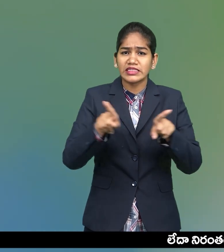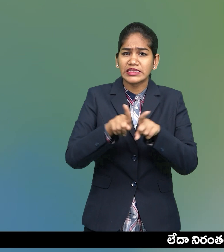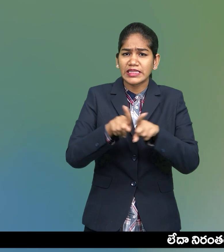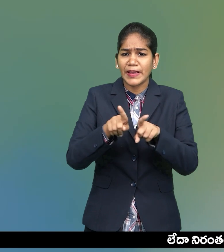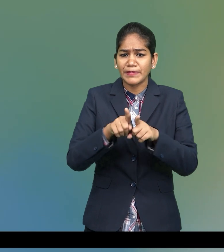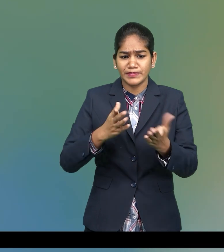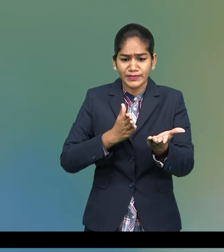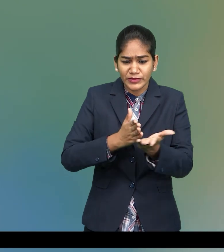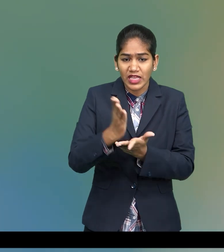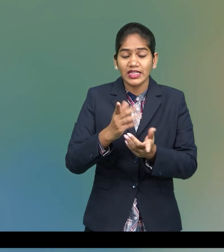ఉంటుంది. దిశ.